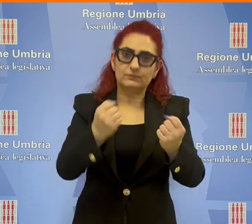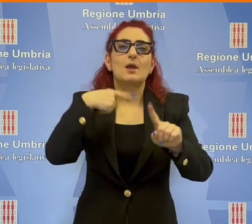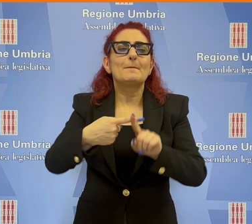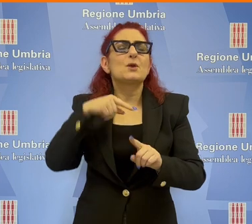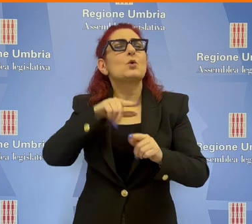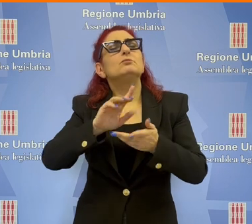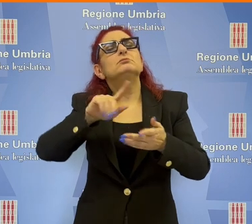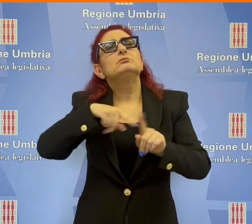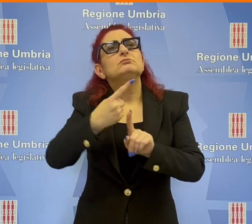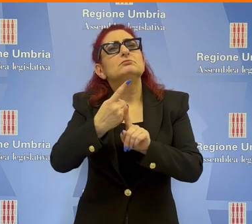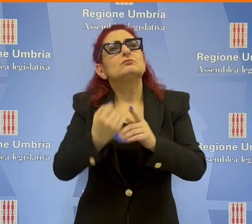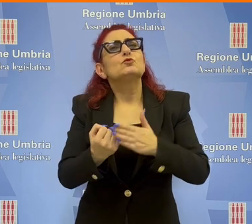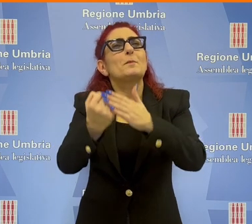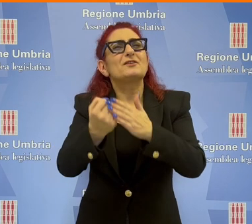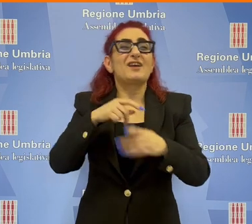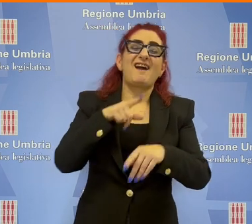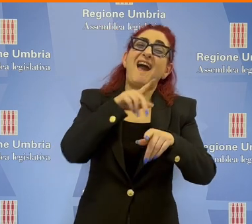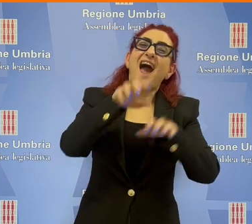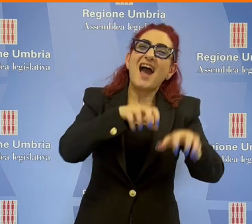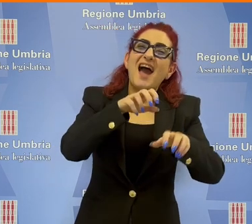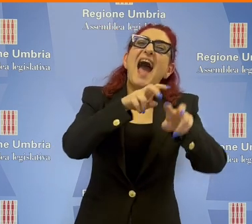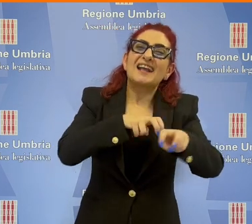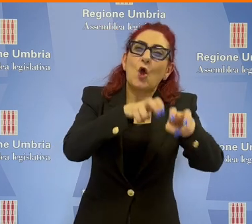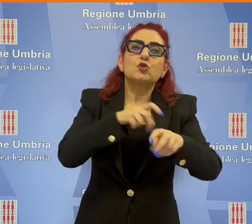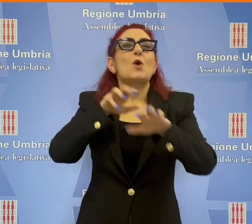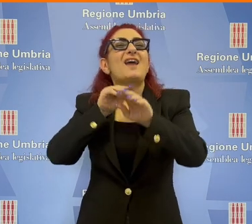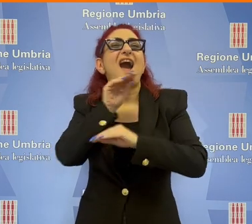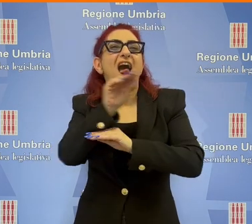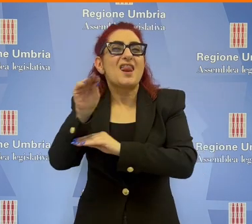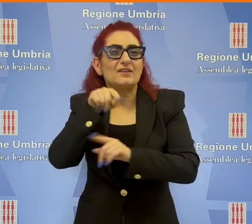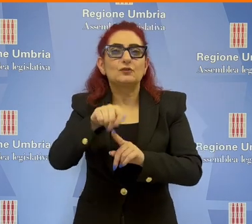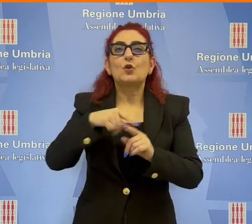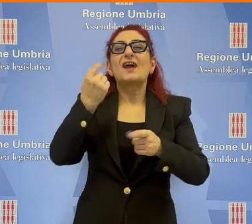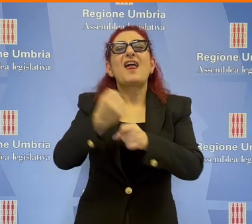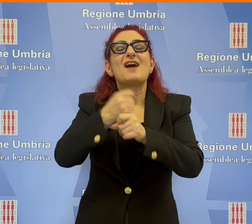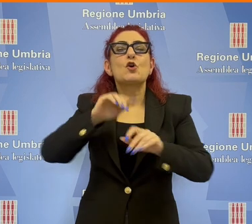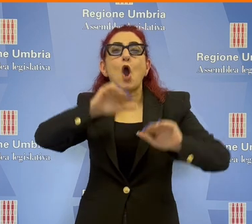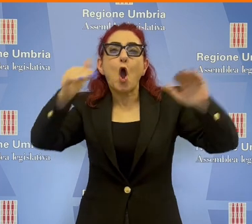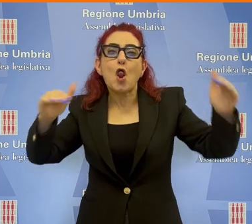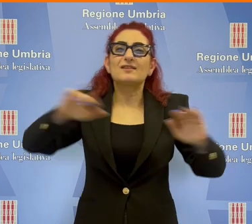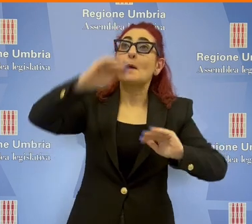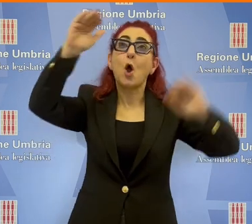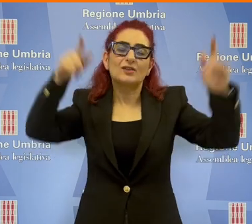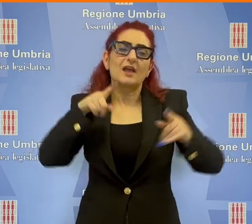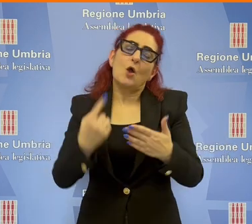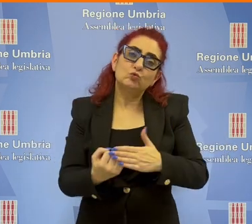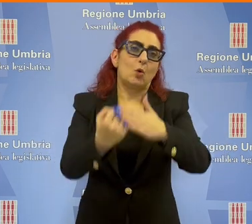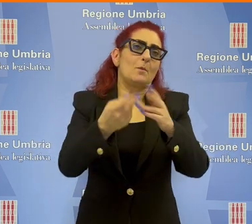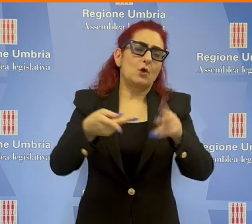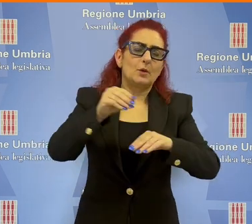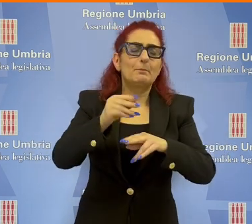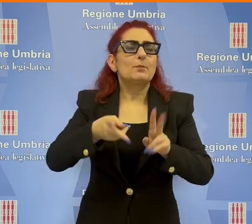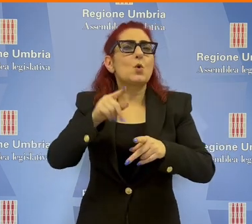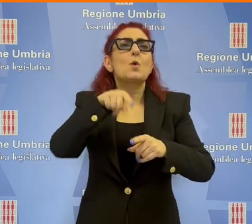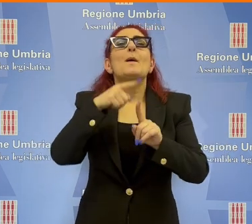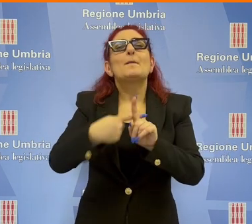favore di agricoltori e allevatori che operano in aree collinari o di montagna. Sostenere la revisione delle misure europee relative alla